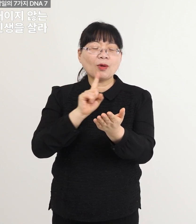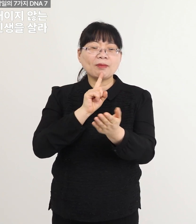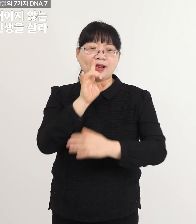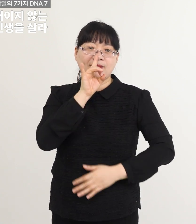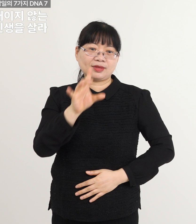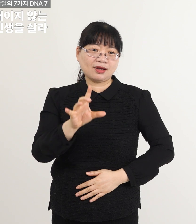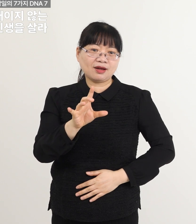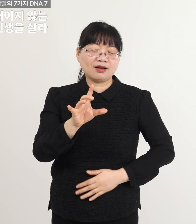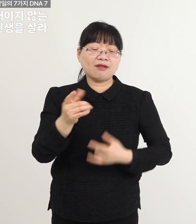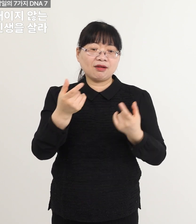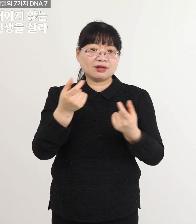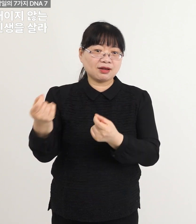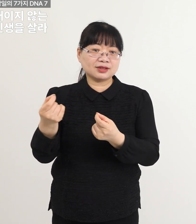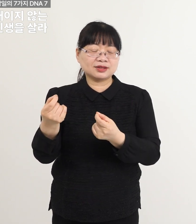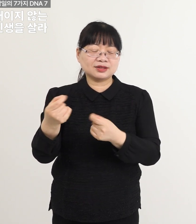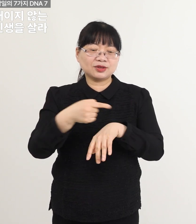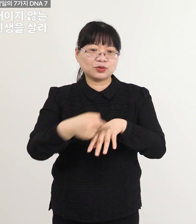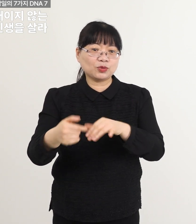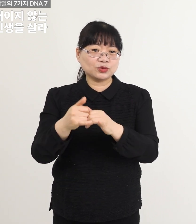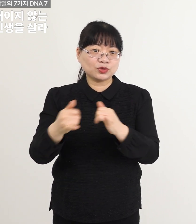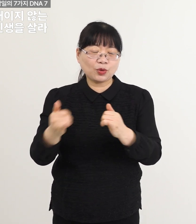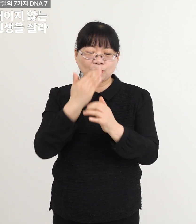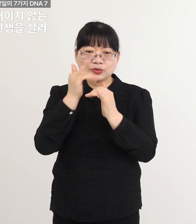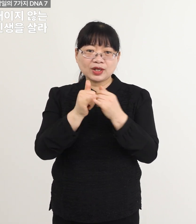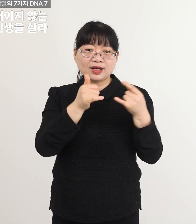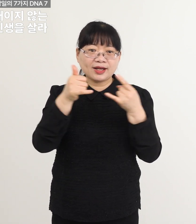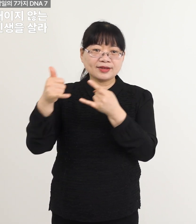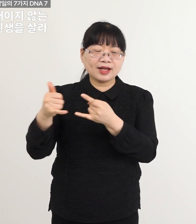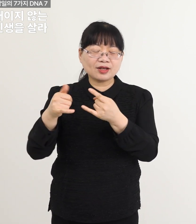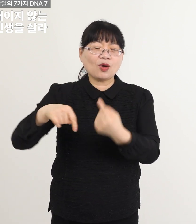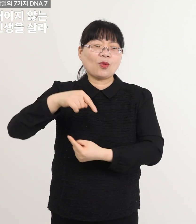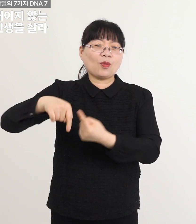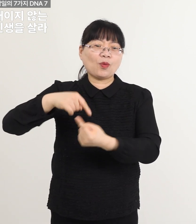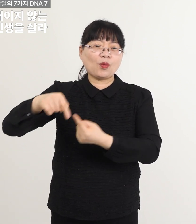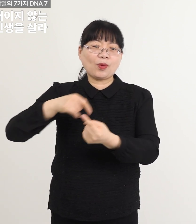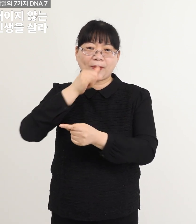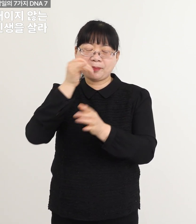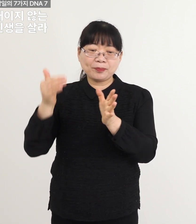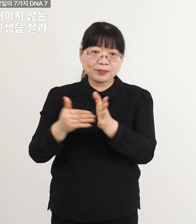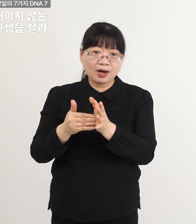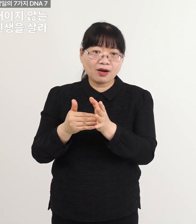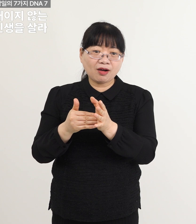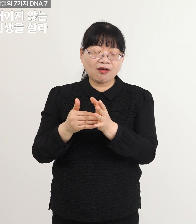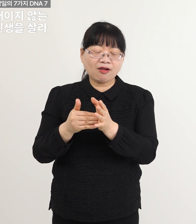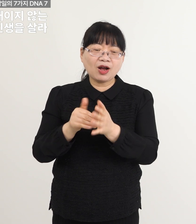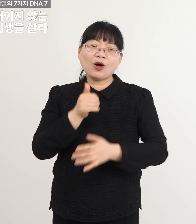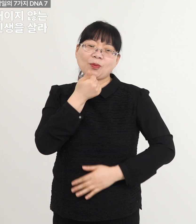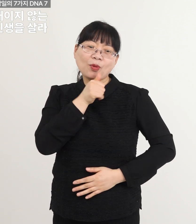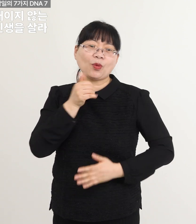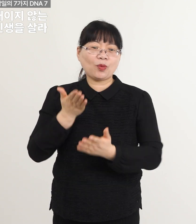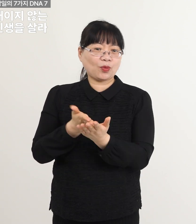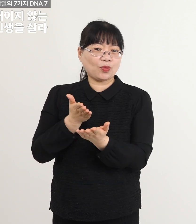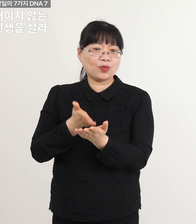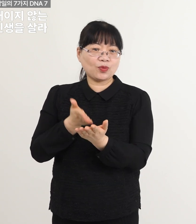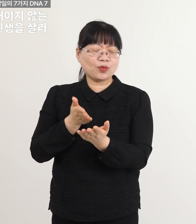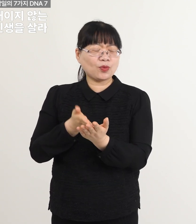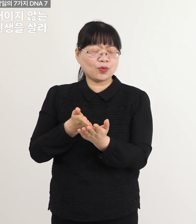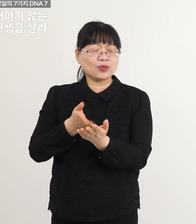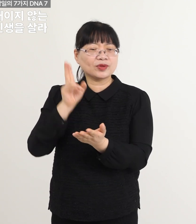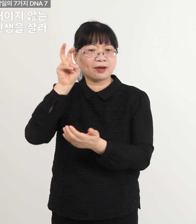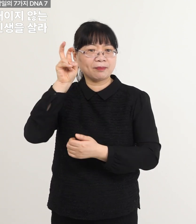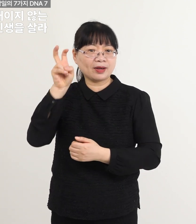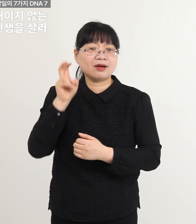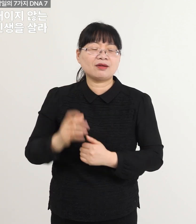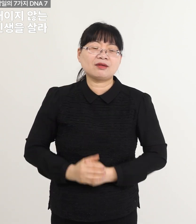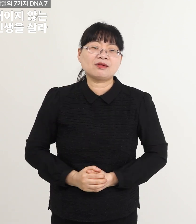된다라고 같은 동족인 유대인들에게는 변명을 하는 겁니다. 변호를 하는 거겠죠. 변명보다는.